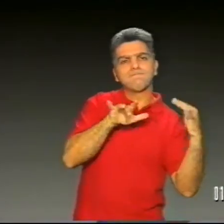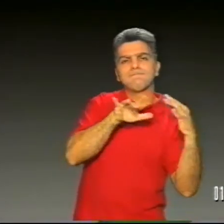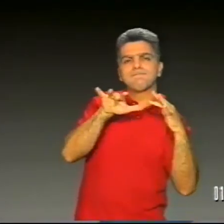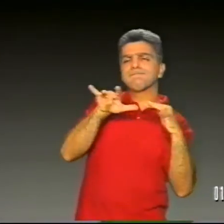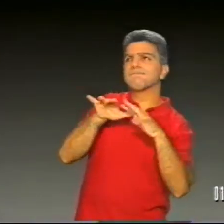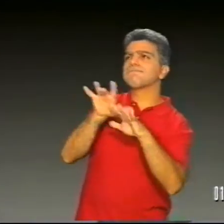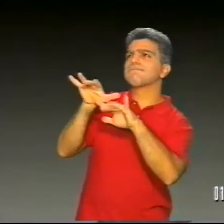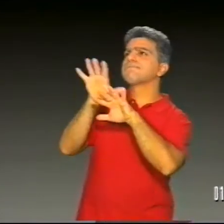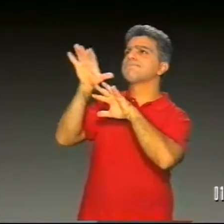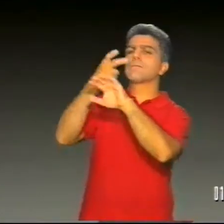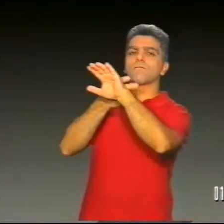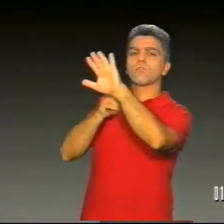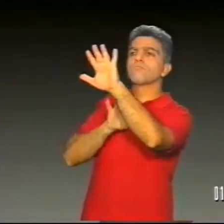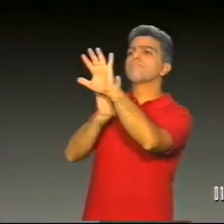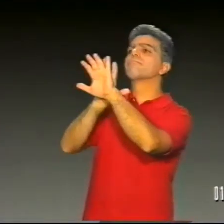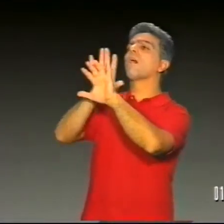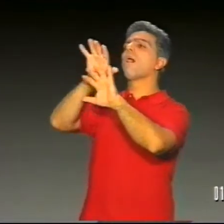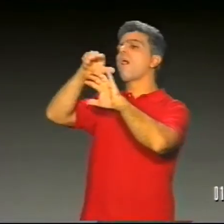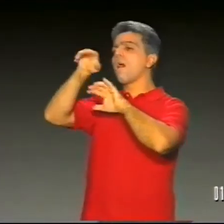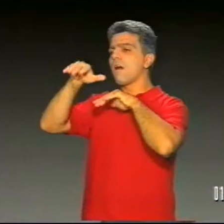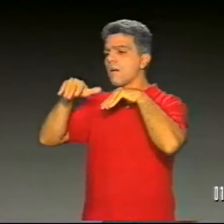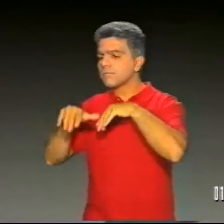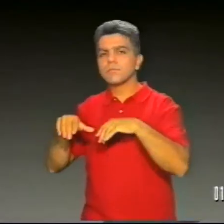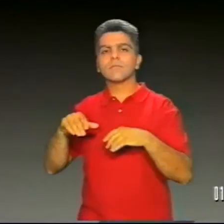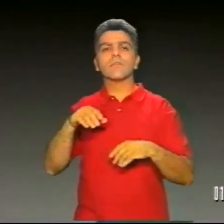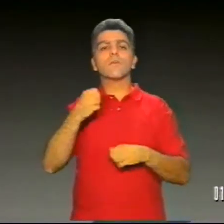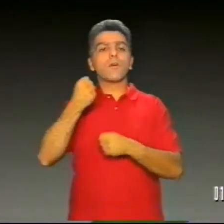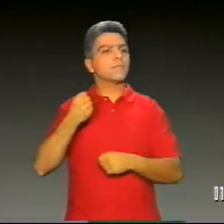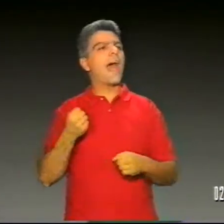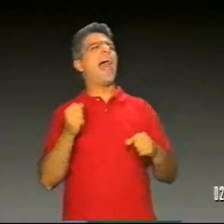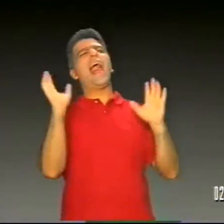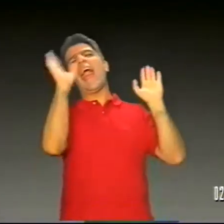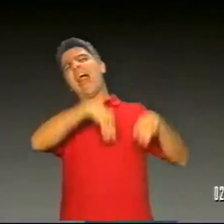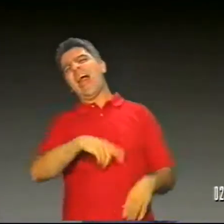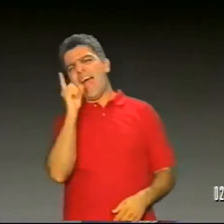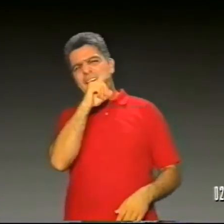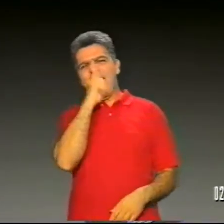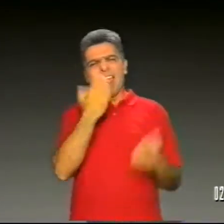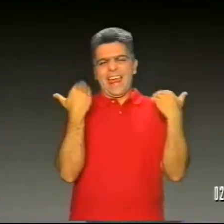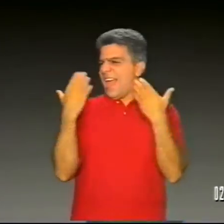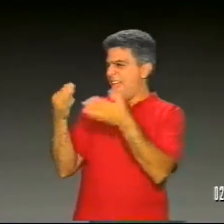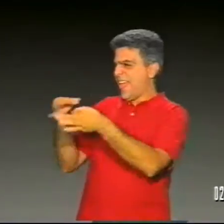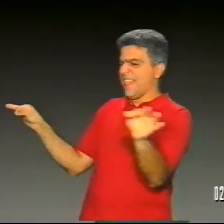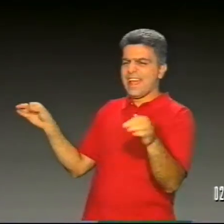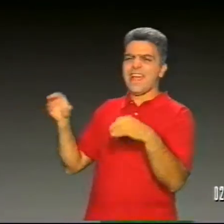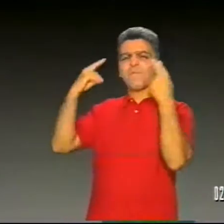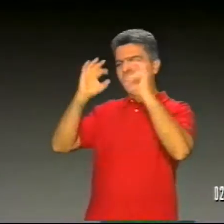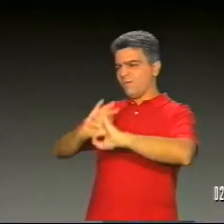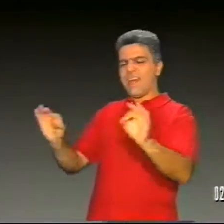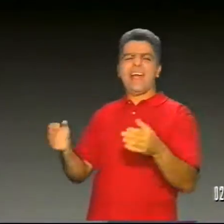αμέσως έτρεξαν να τον βοηθήσουν. Πάμε γιατί θα φάει τα πρόβατά του ο λύκος. Ανέβηκαν λοιπόν σιγά σιγά όλοι στο βουνό. Και ξαφνικά είδαν τον Βοσκό να γελάει. Σας είπα